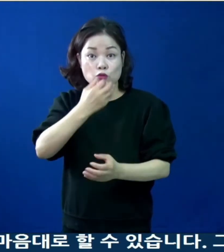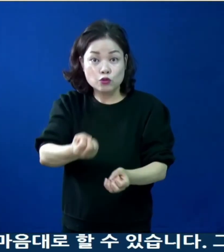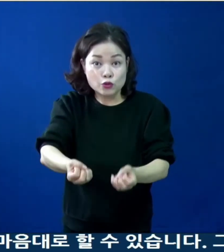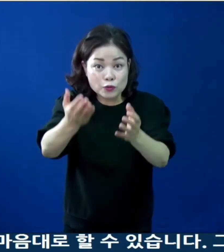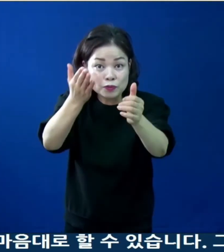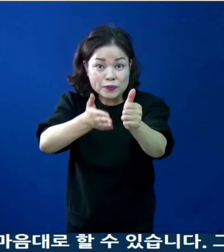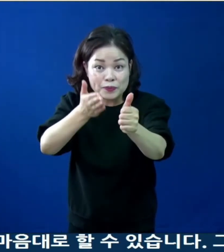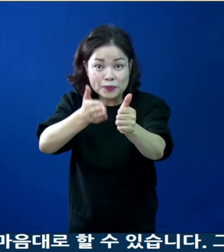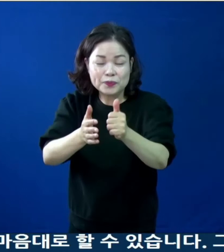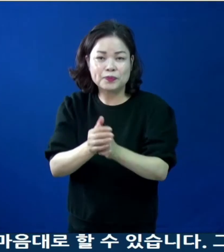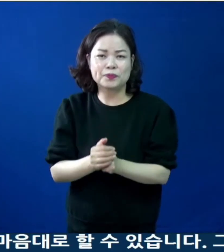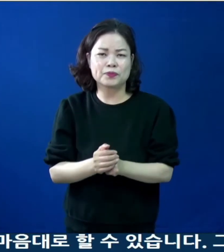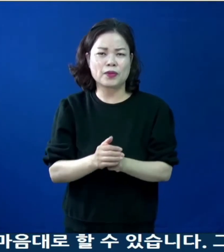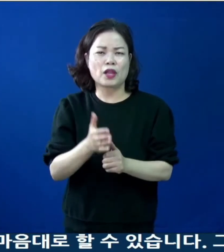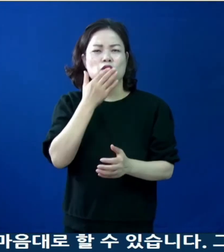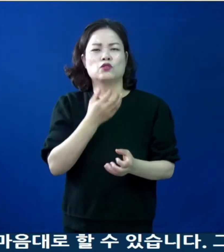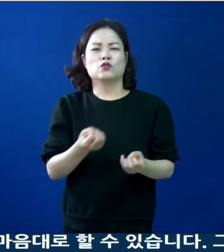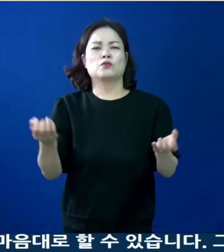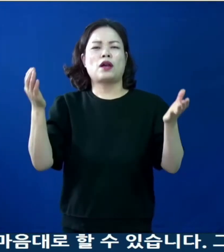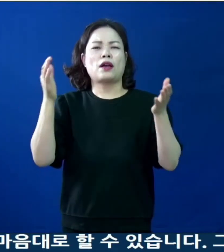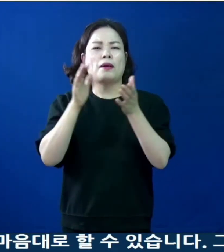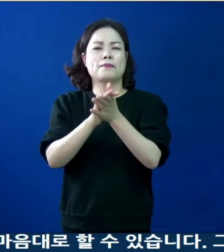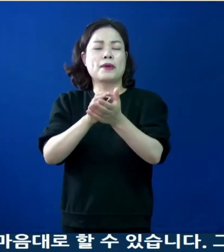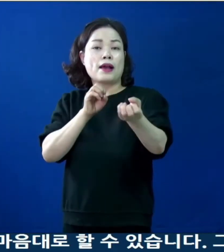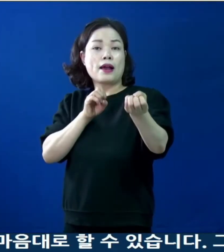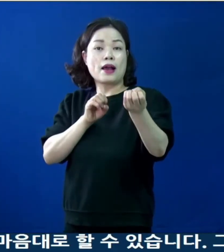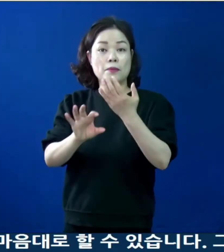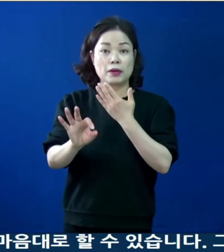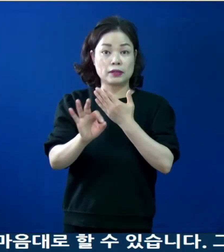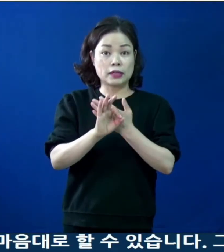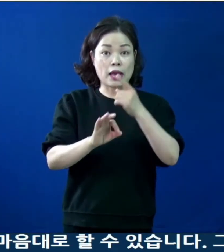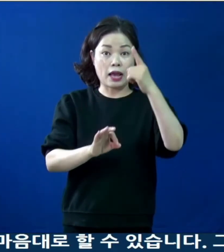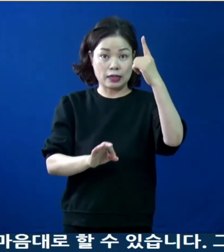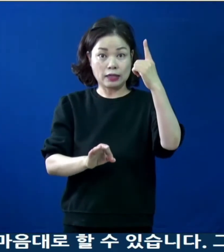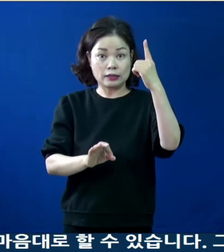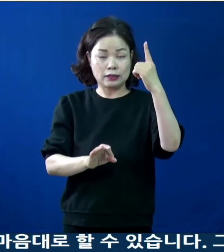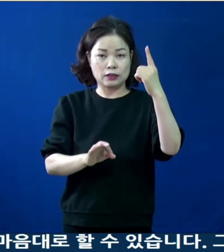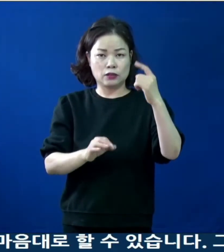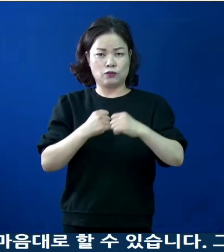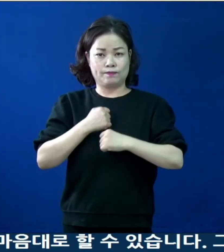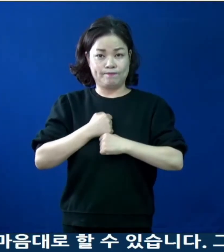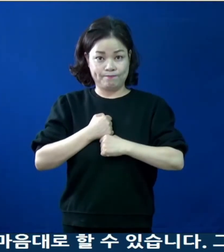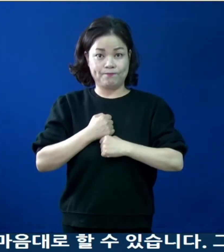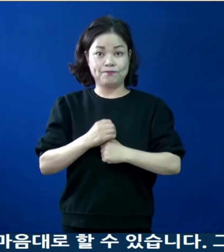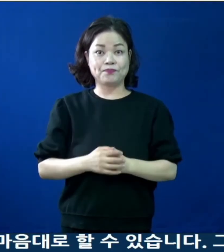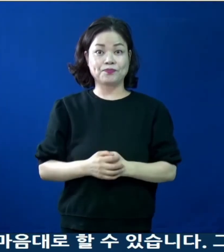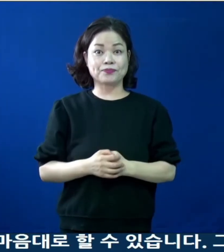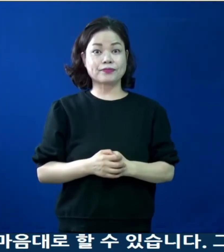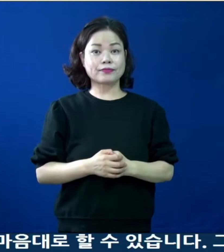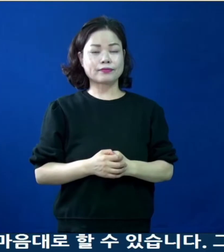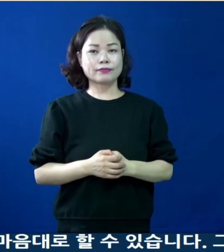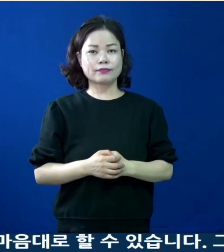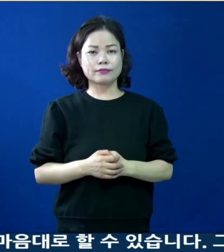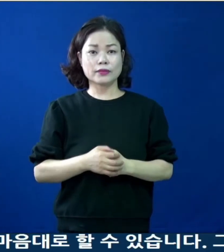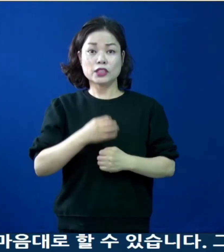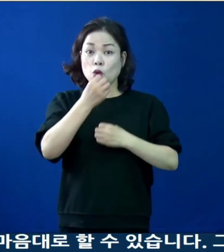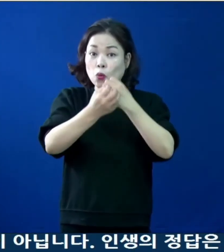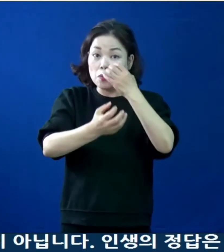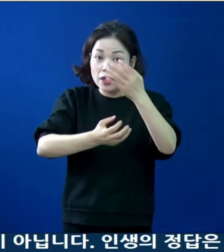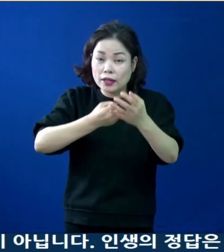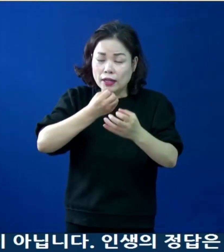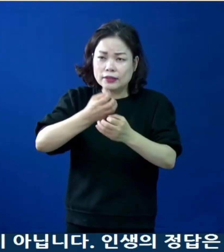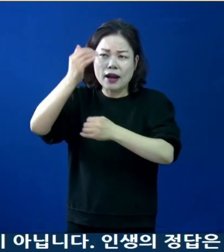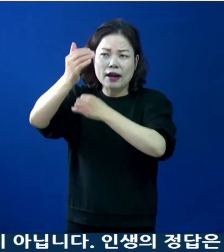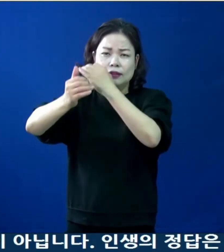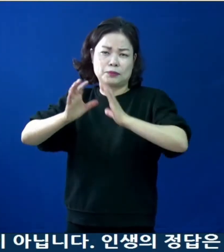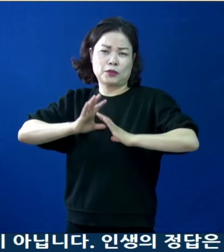축복합니다. 이 축복에 아멘으로 화답하셨다면 이제 한 가지를 주의하셔야 됩니다. 내가 고백한